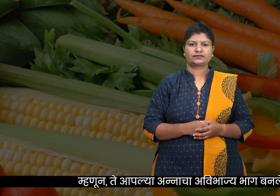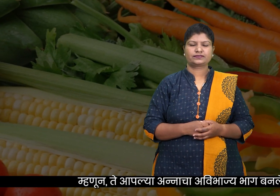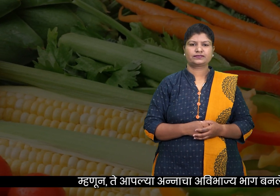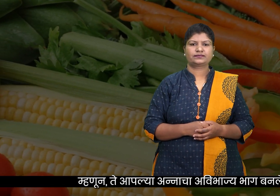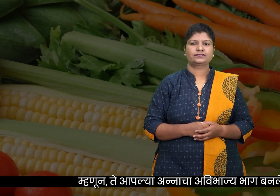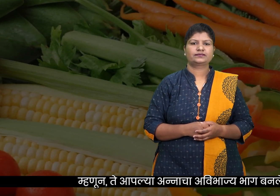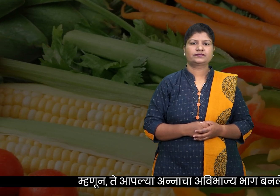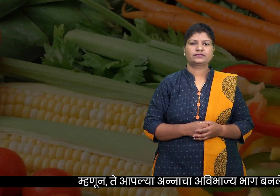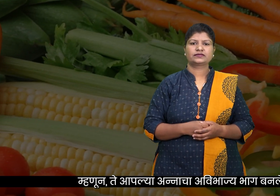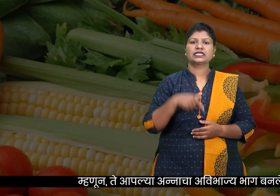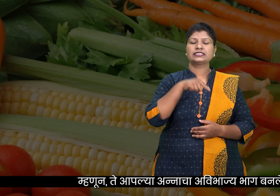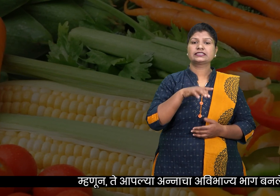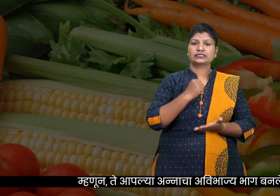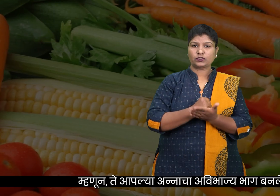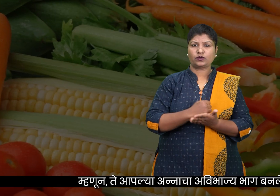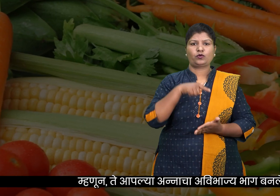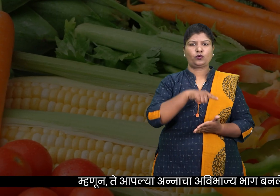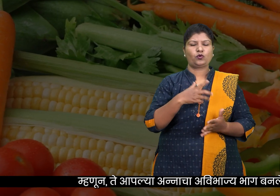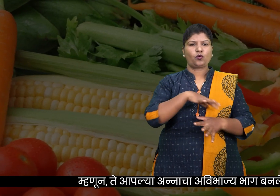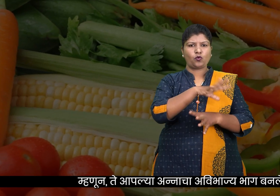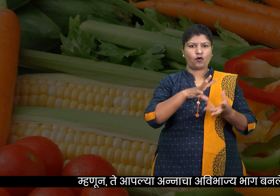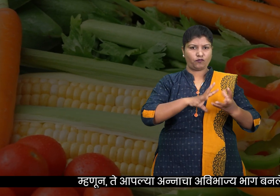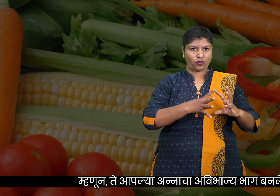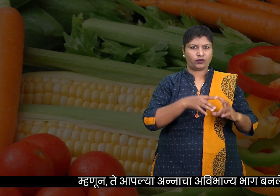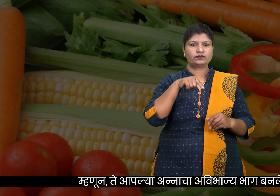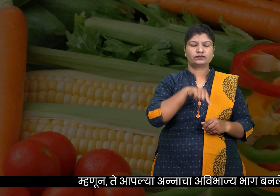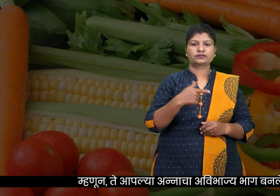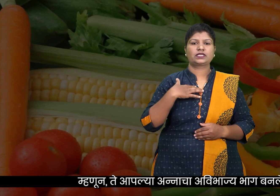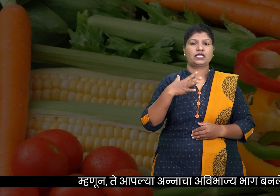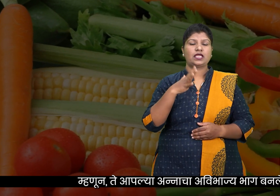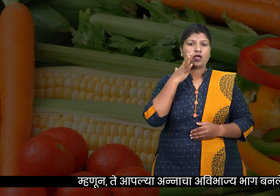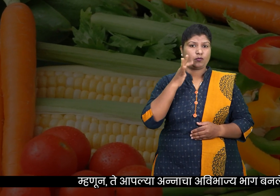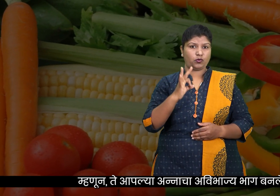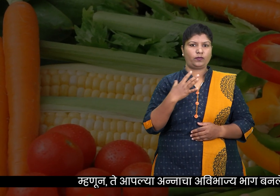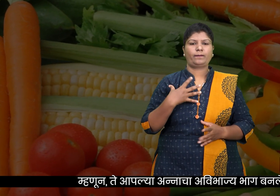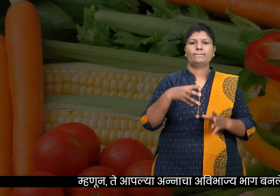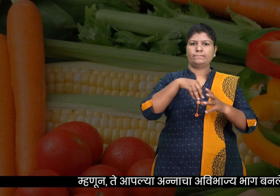म्हणून ते आपल्या अन्नाचा अविभाज्य भाग बनले पाहिजेत.